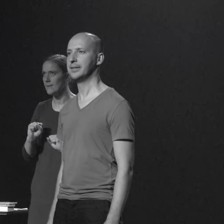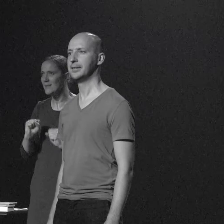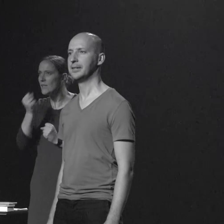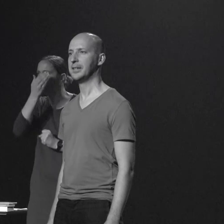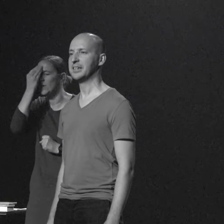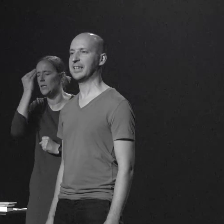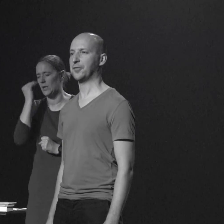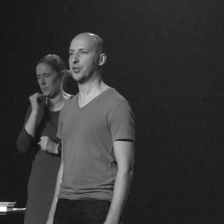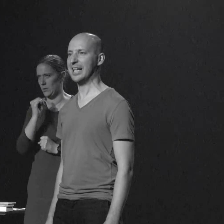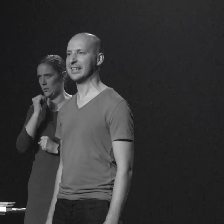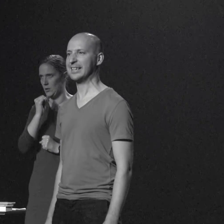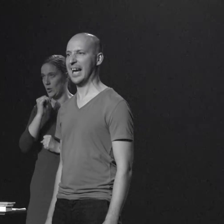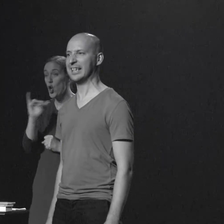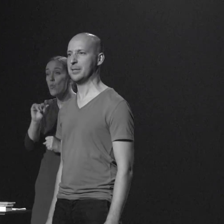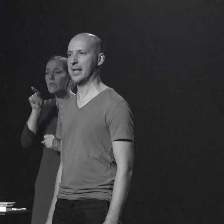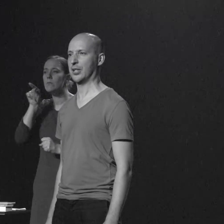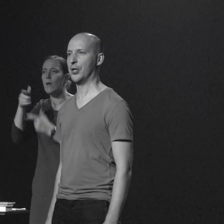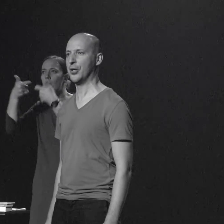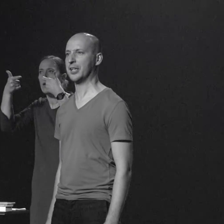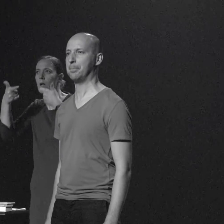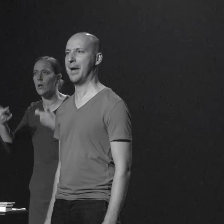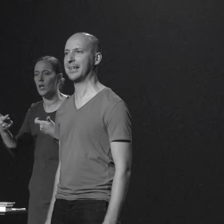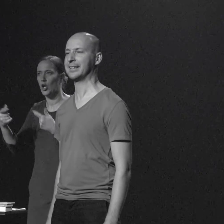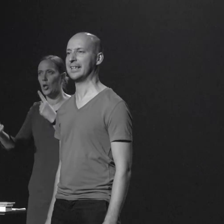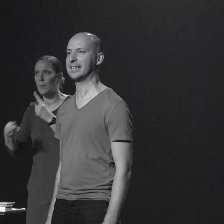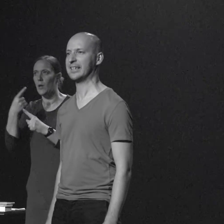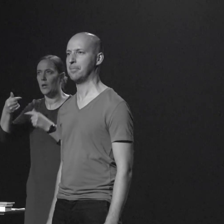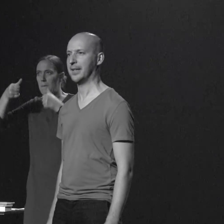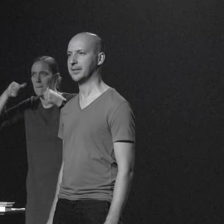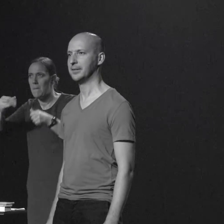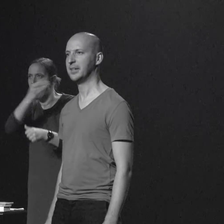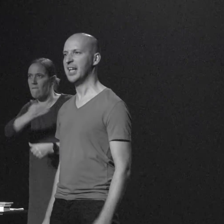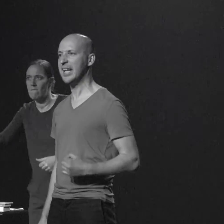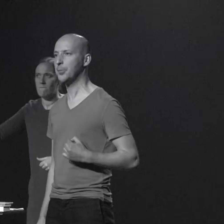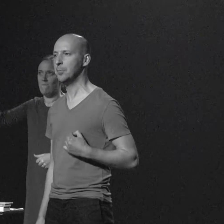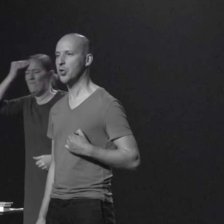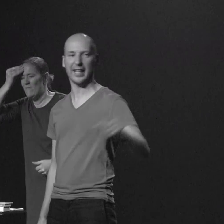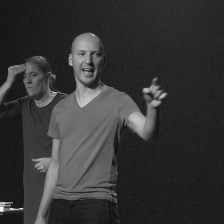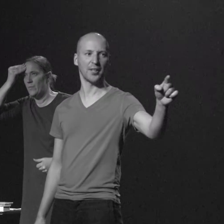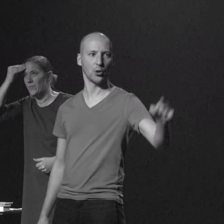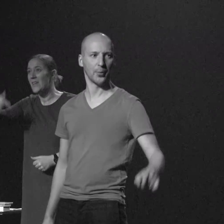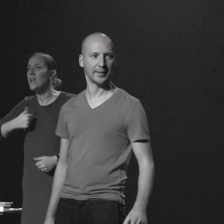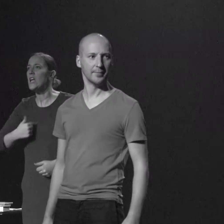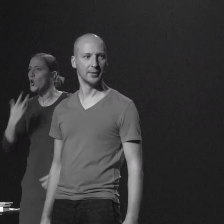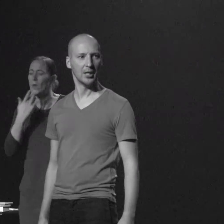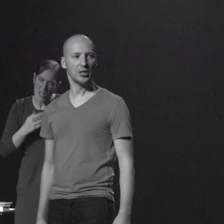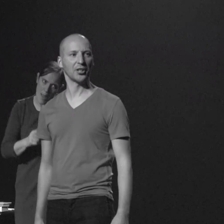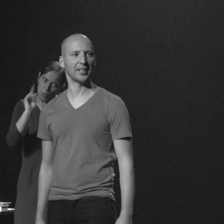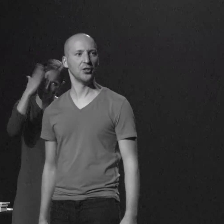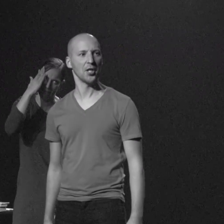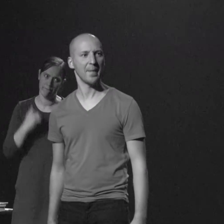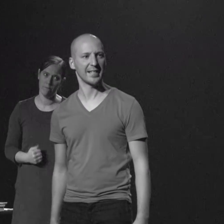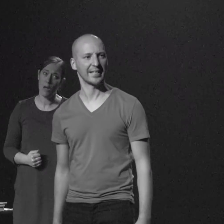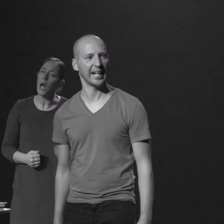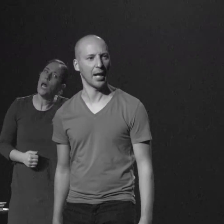meegemaakt, staat voor altijd in mijn geheugen gebeiteld als een standbeeld. Ik wil, Moeke, dat jij het ook weet. Zodat